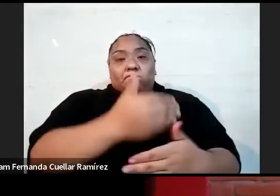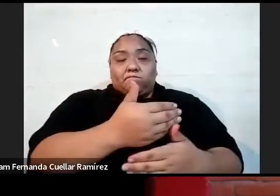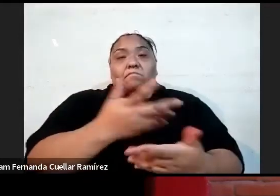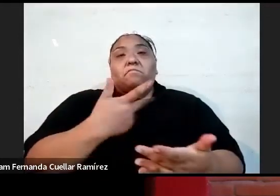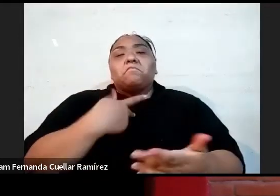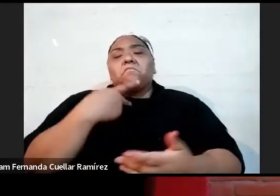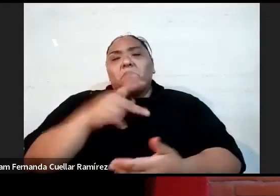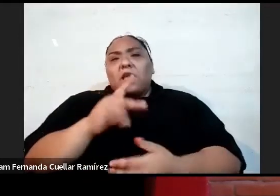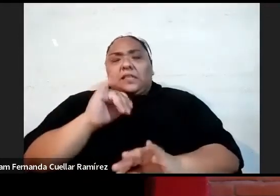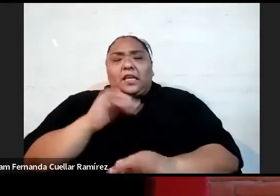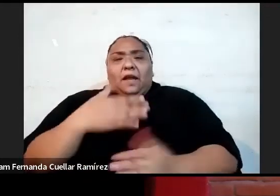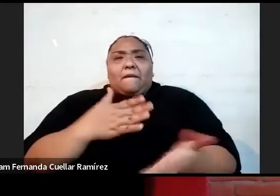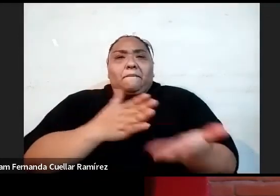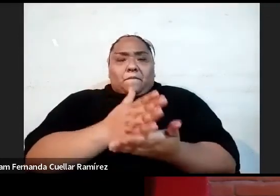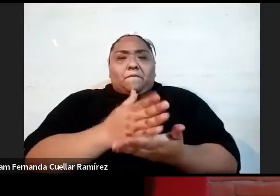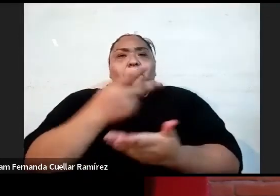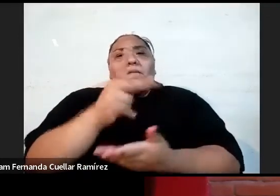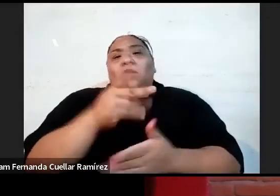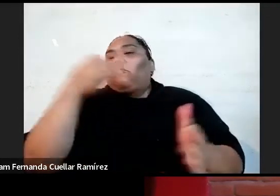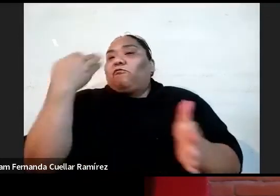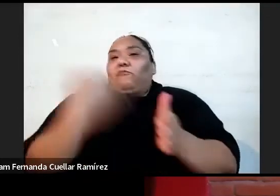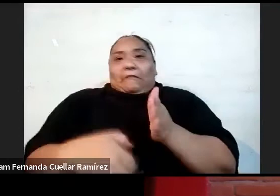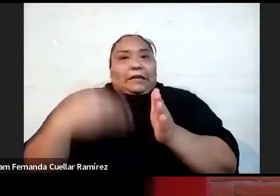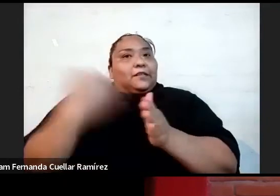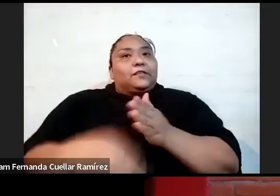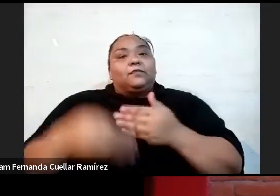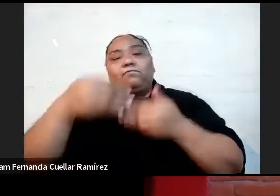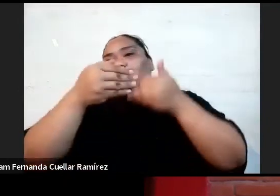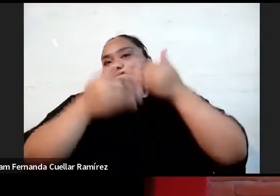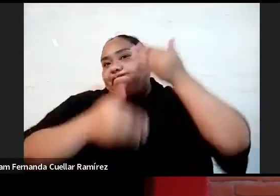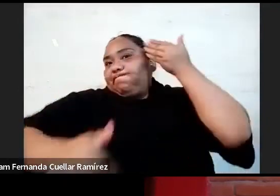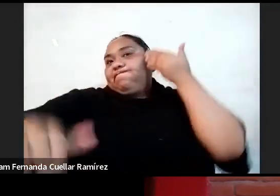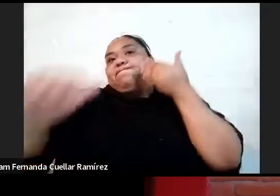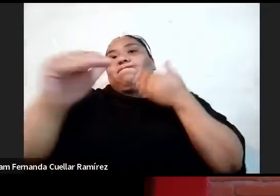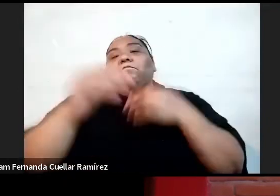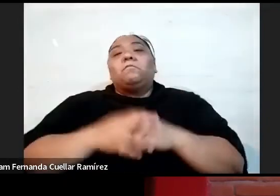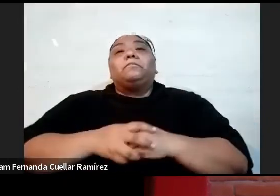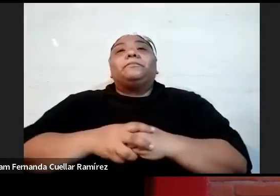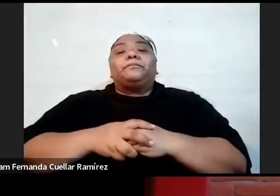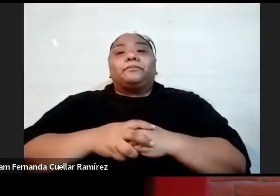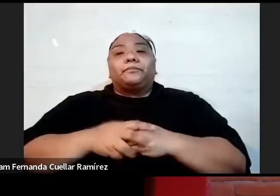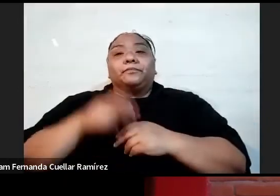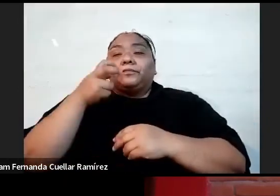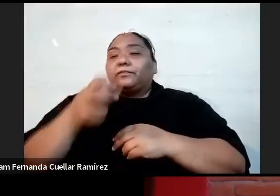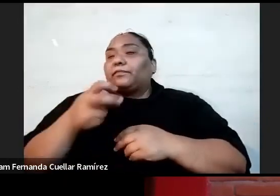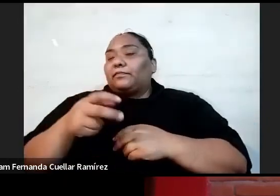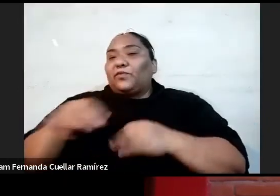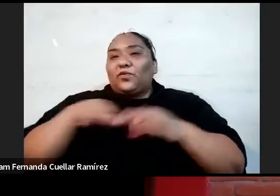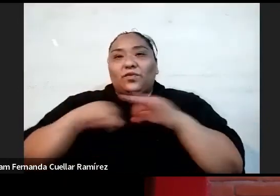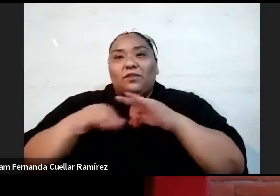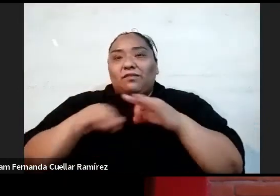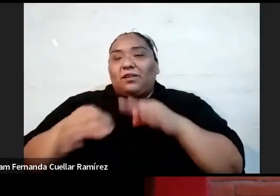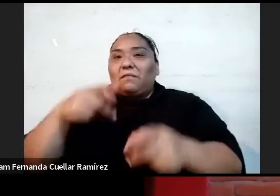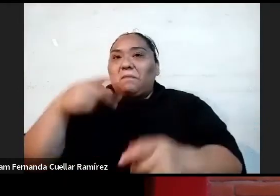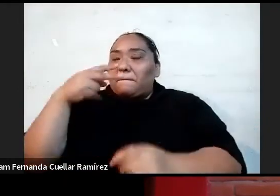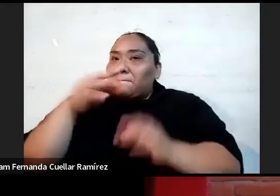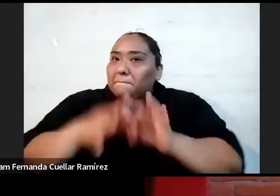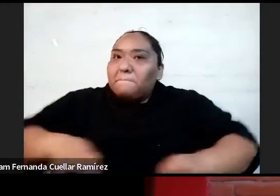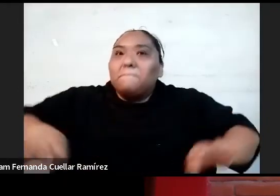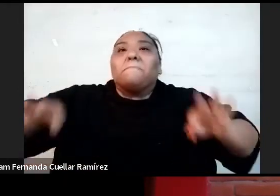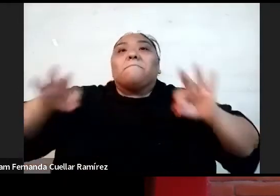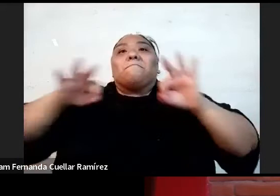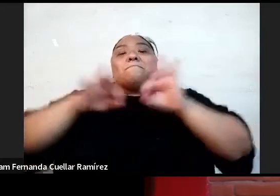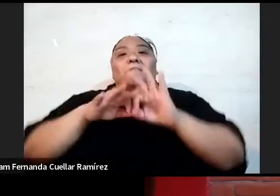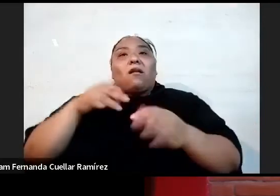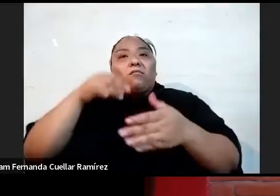falta. Y es un trabajo muy, además, muy exhaustivo, porque pues